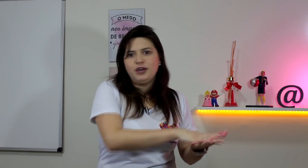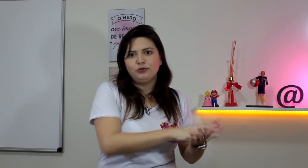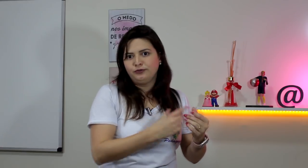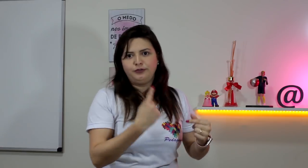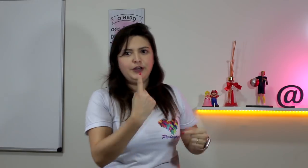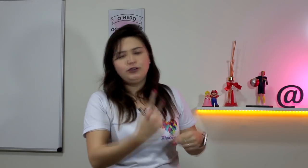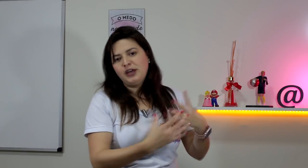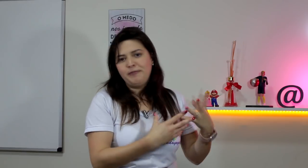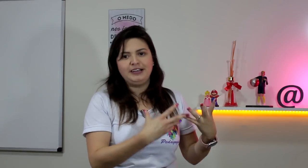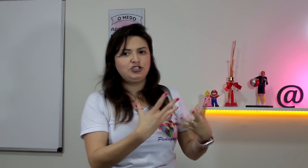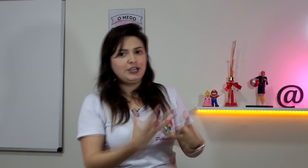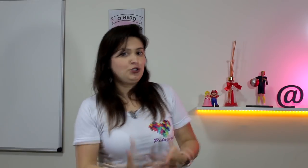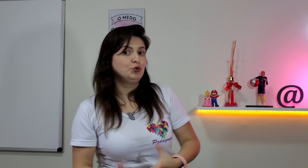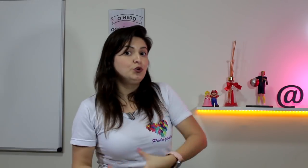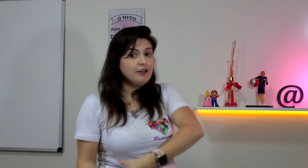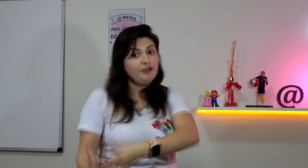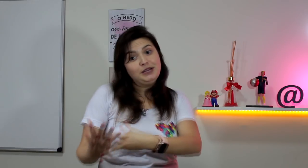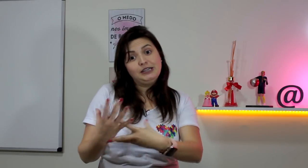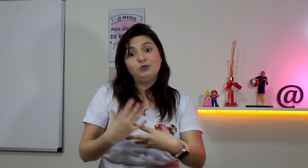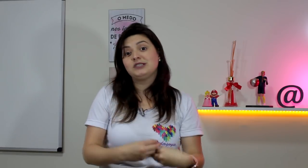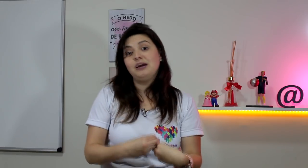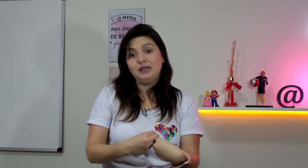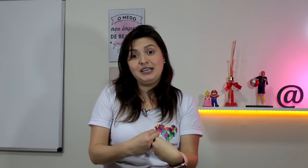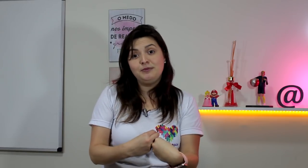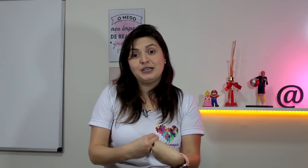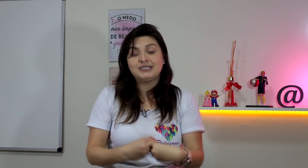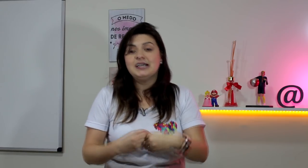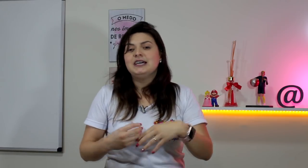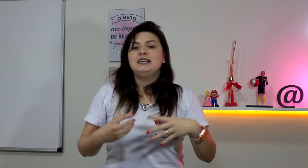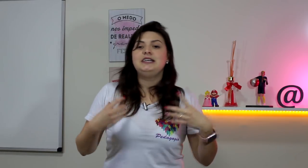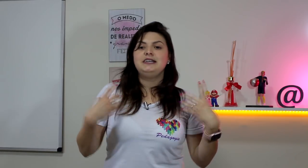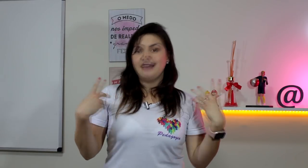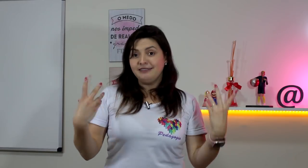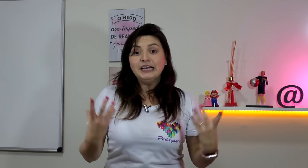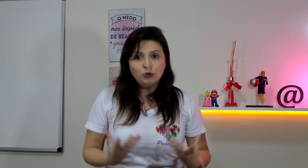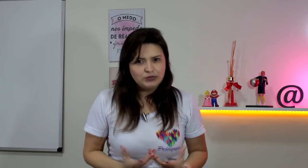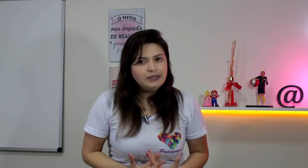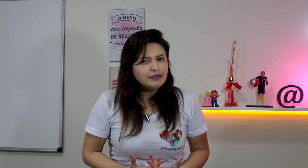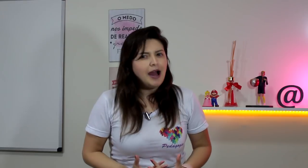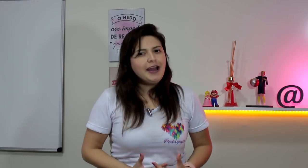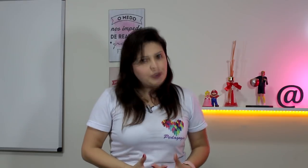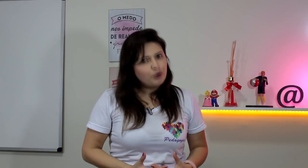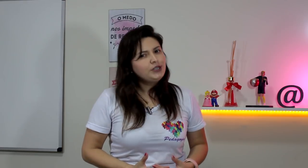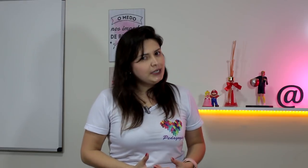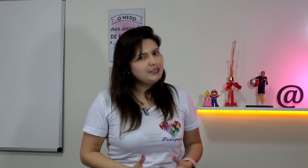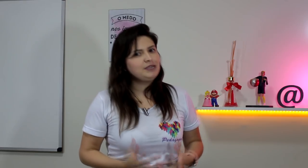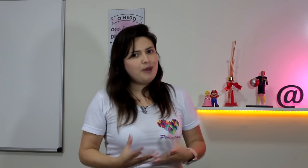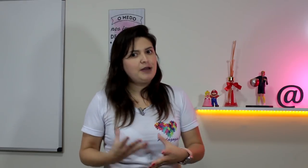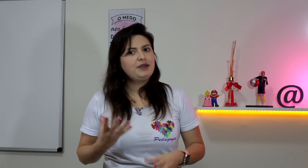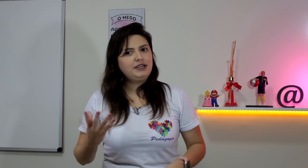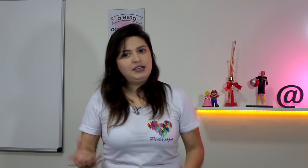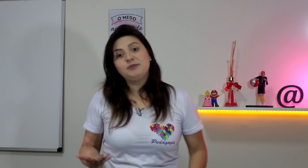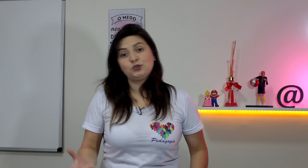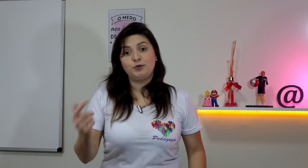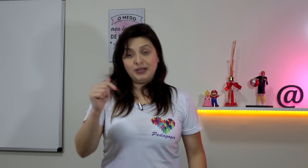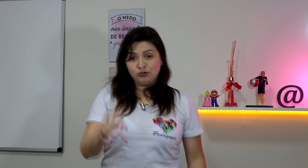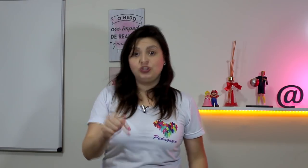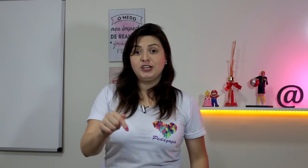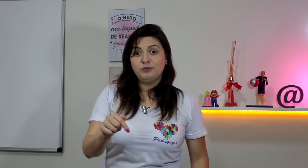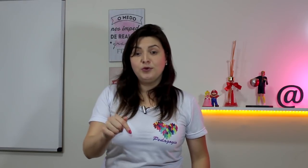primeiro filho, de repente, que é surdo e a família não sabe Libras e nem dão tanta a importância para aprender Libras, o que prejudica